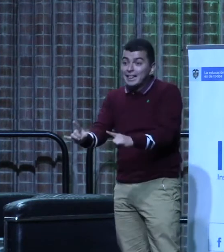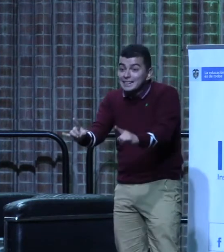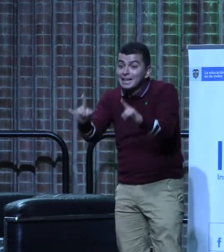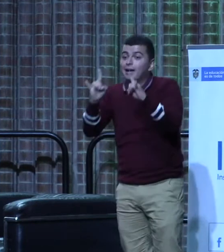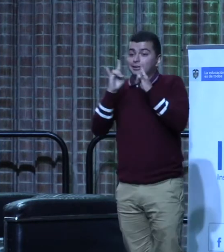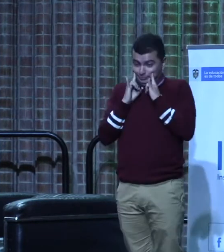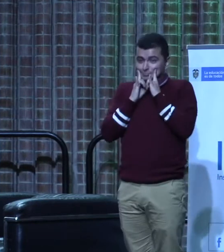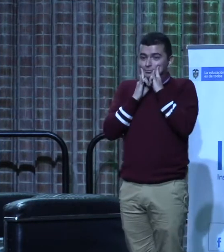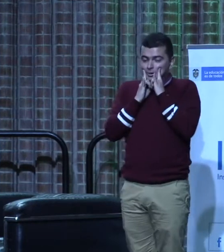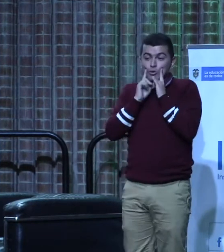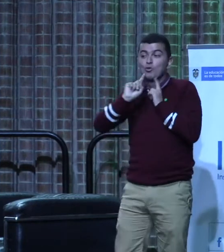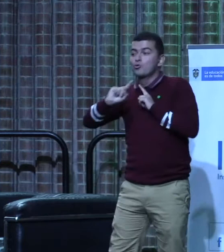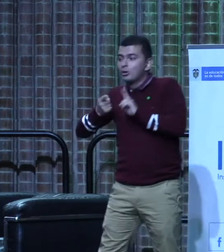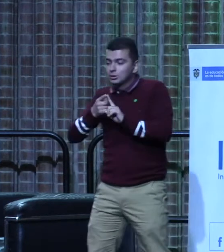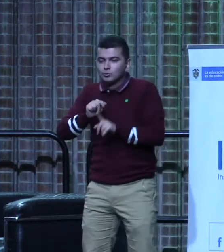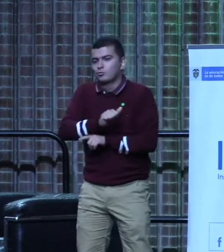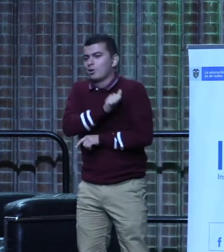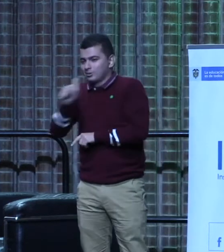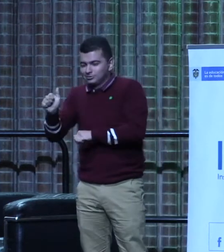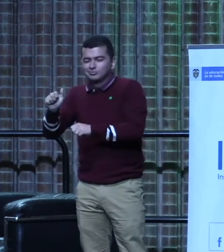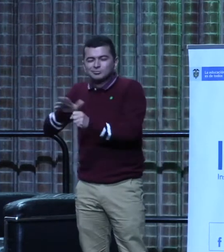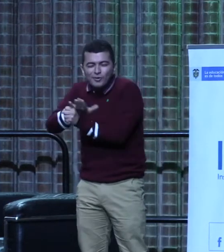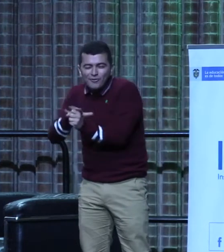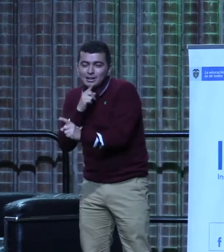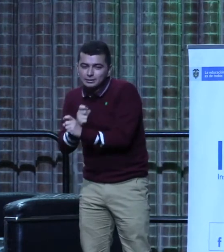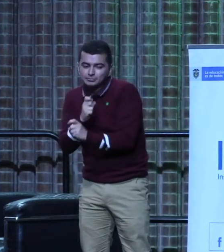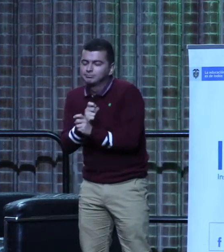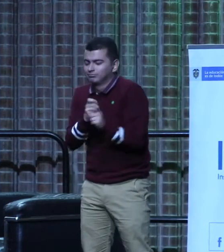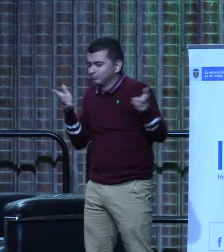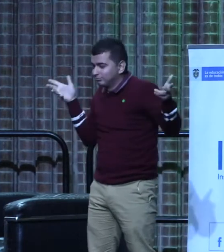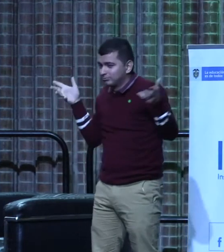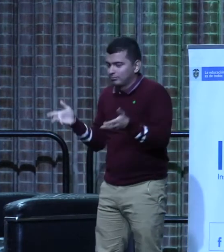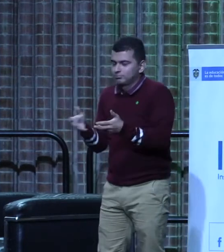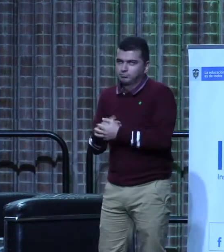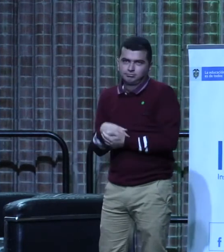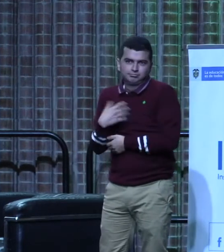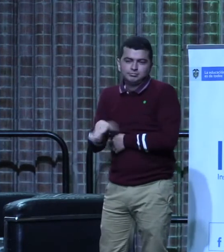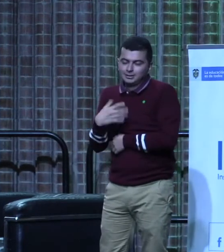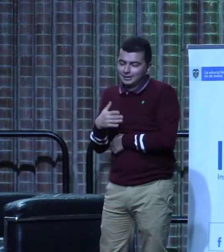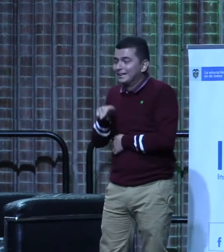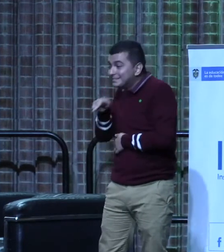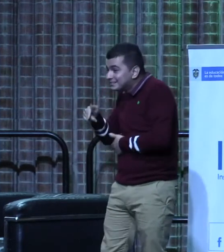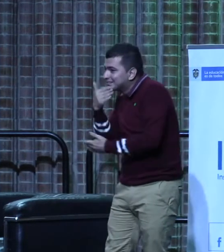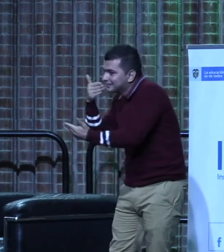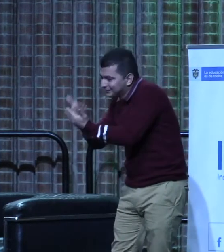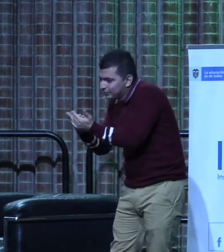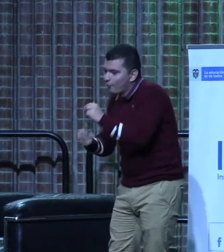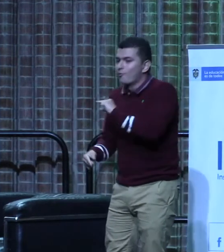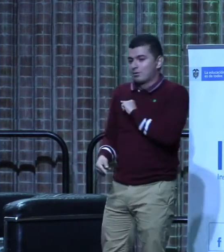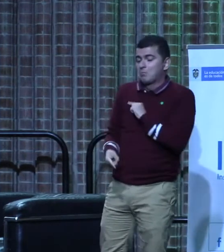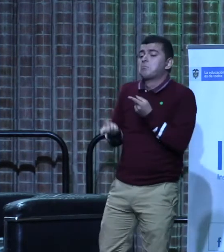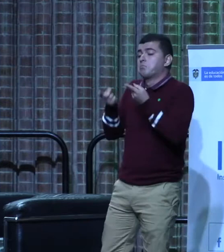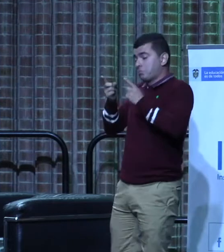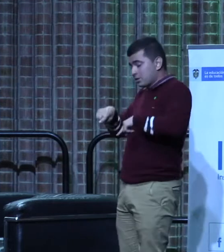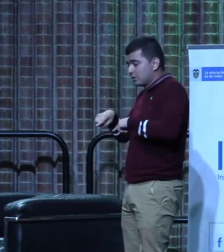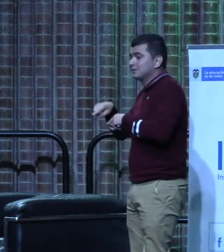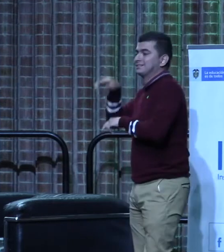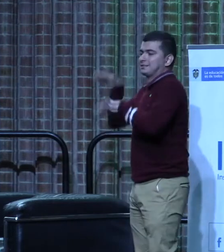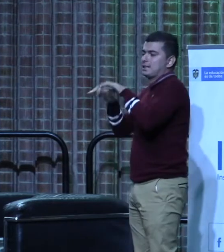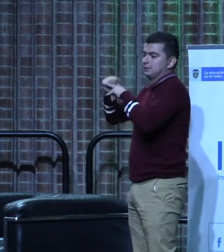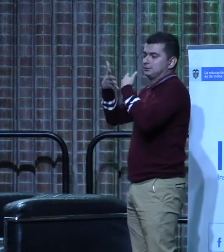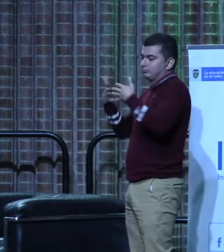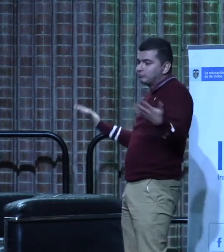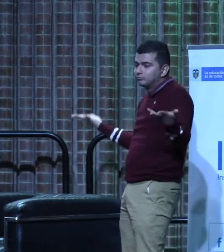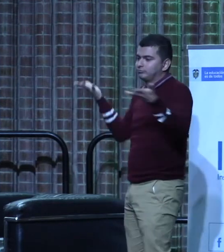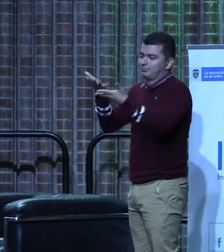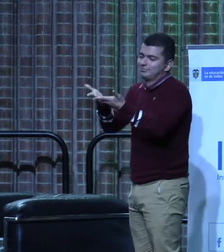la primera infancia, desde este fortalecimiento y desde la adquisición y teniendo en cuenta pues todo este tipo de situaciones también que se